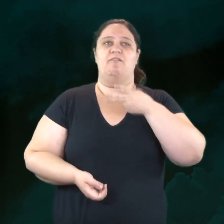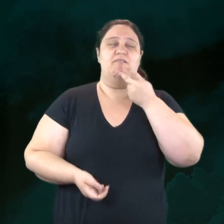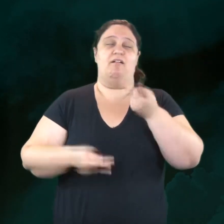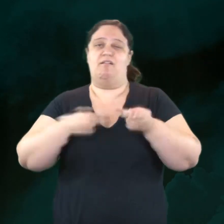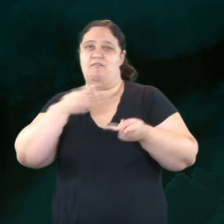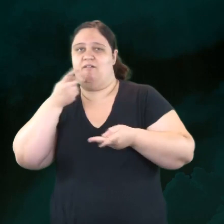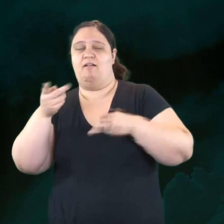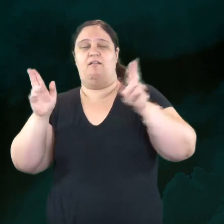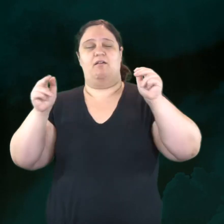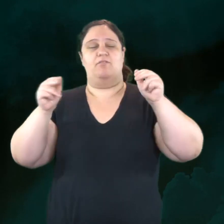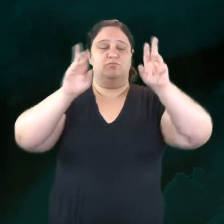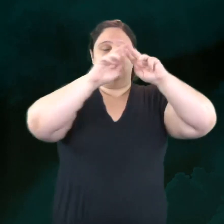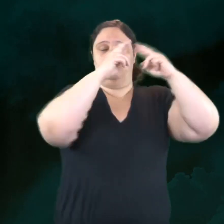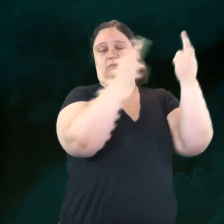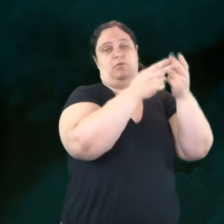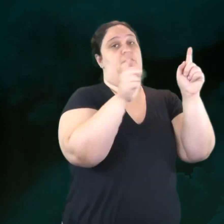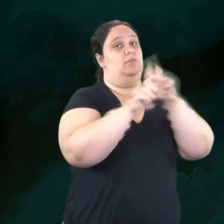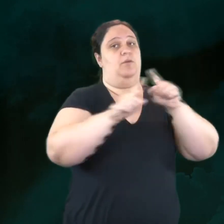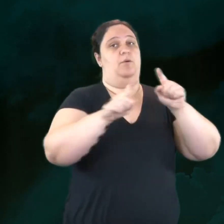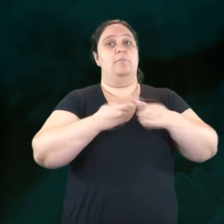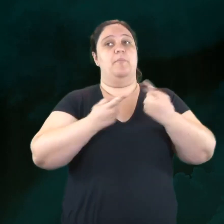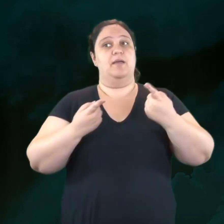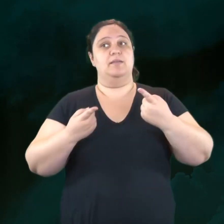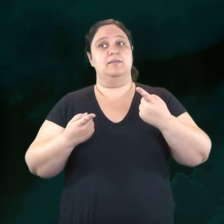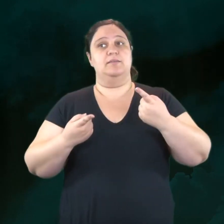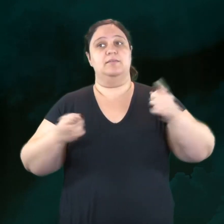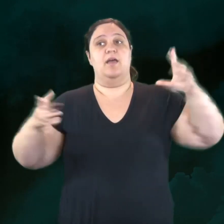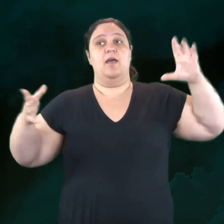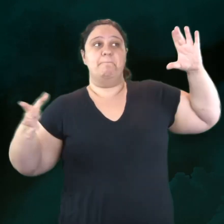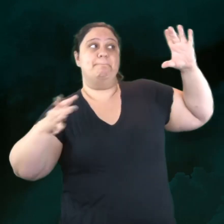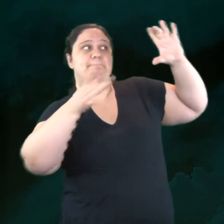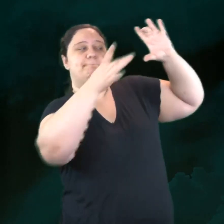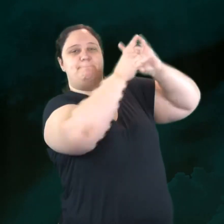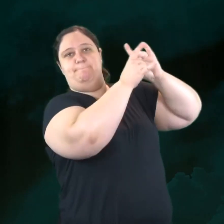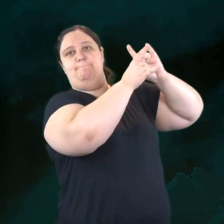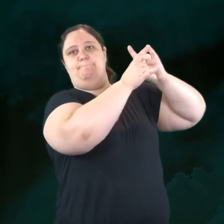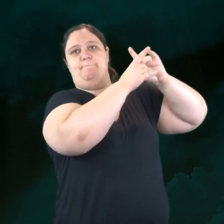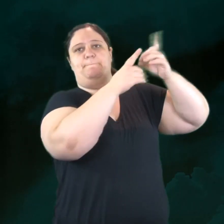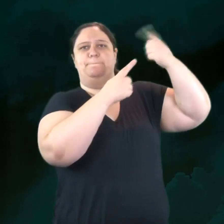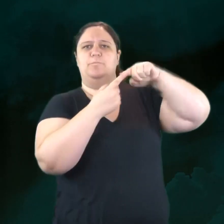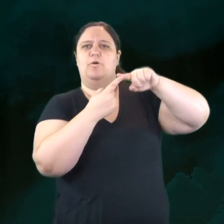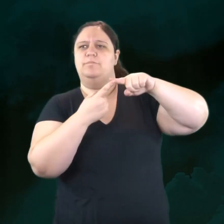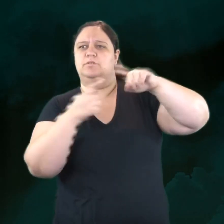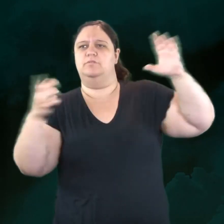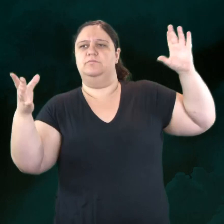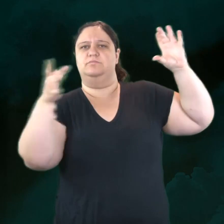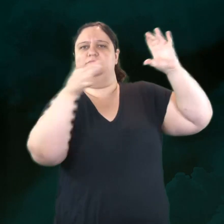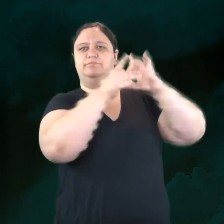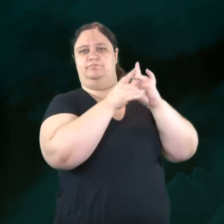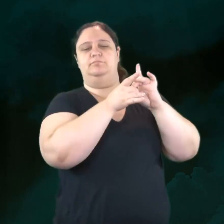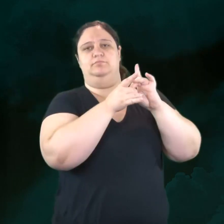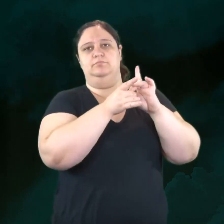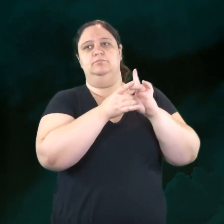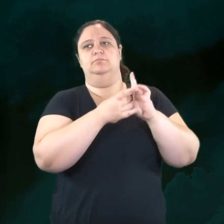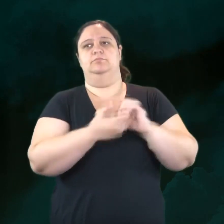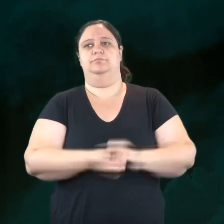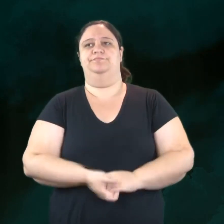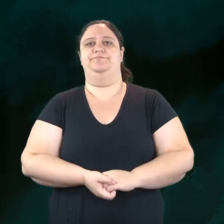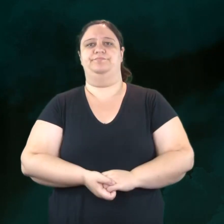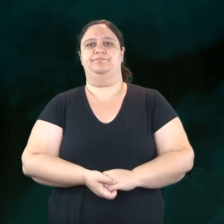reino de Deus. O evangelho do reino é conectar as pessoas com o reino de Deus. Conectar as pessoas com o